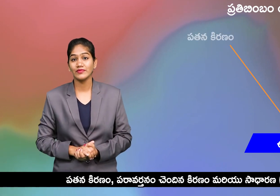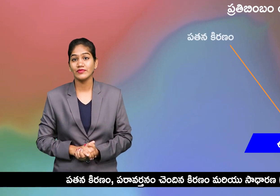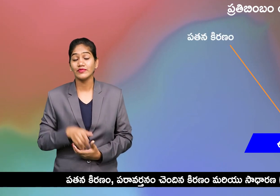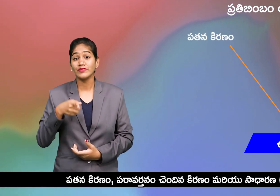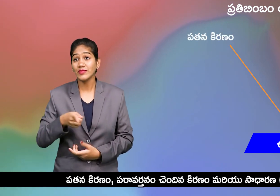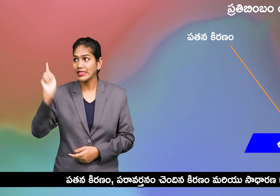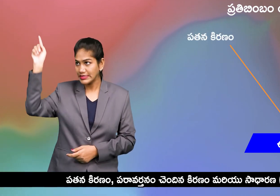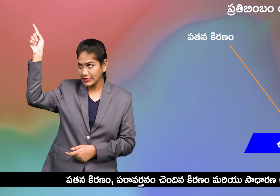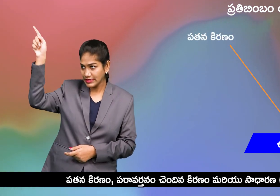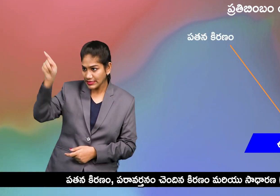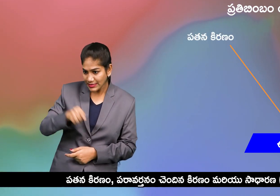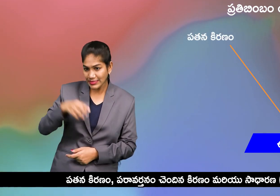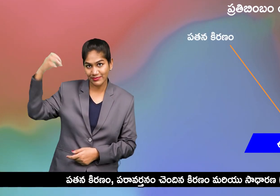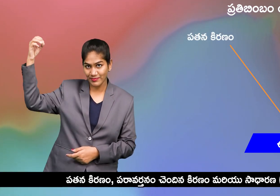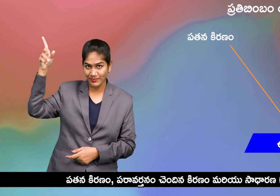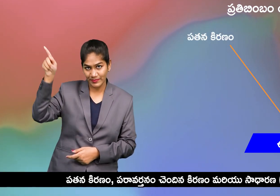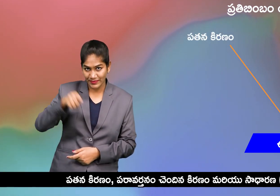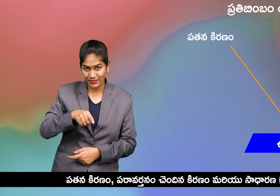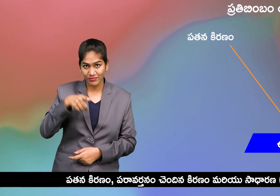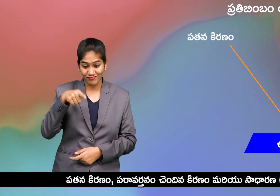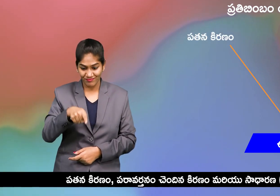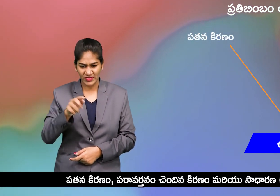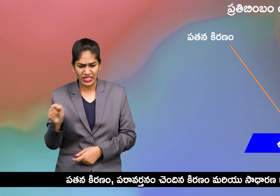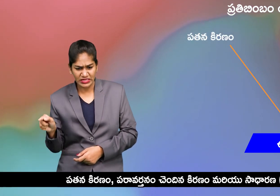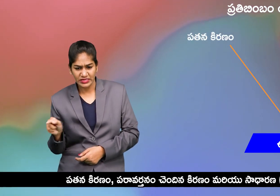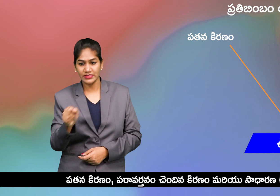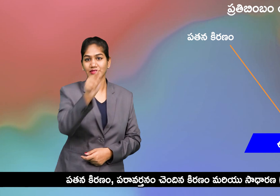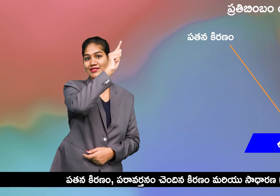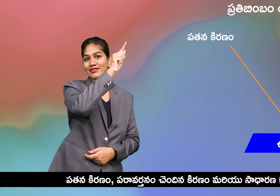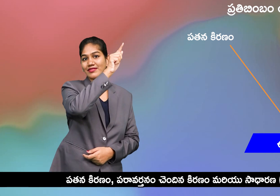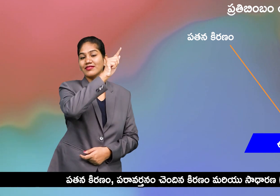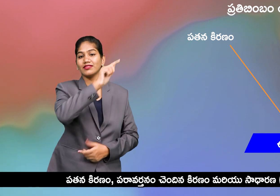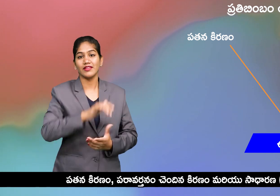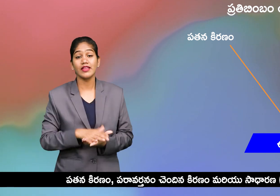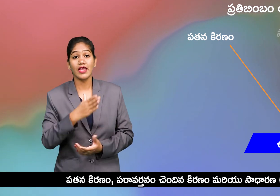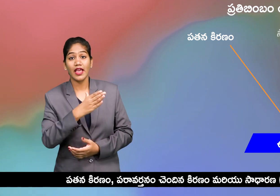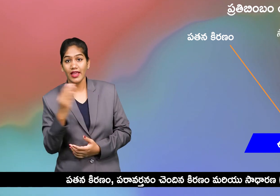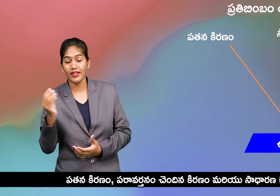పతన కిరణం పరావర్తనం చెందిన కిరణం మరియు సాధారణ సంఘటన సమయంలో